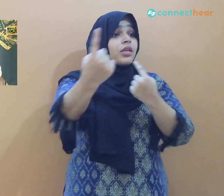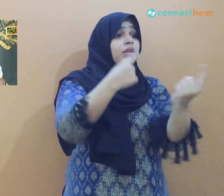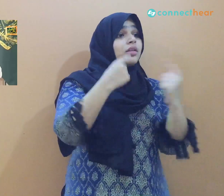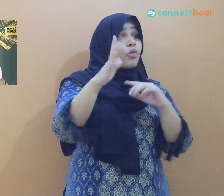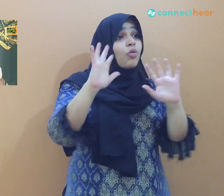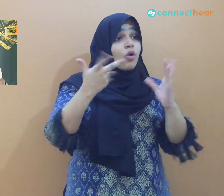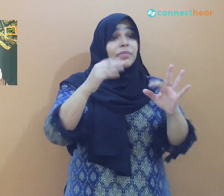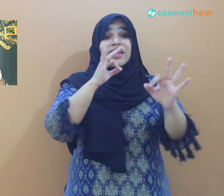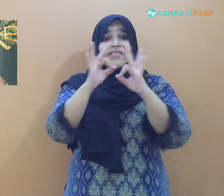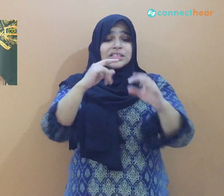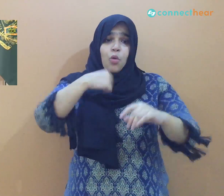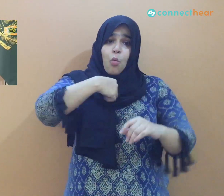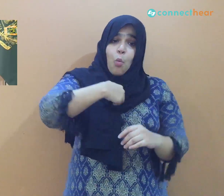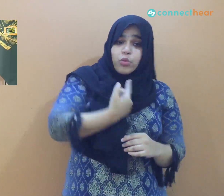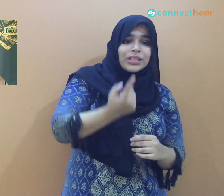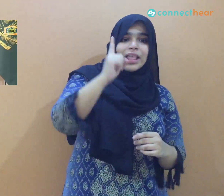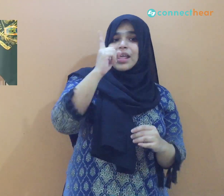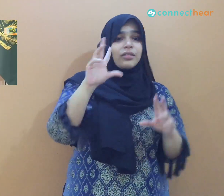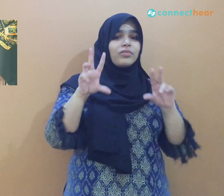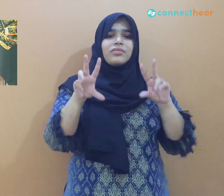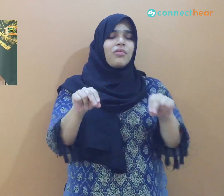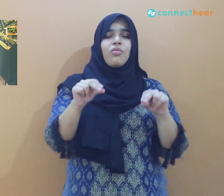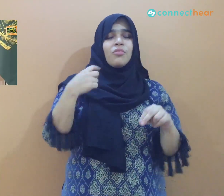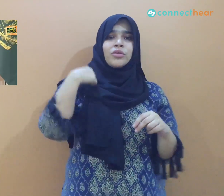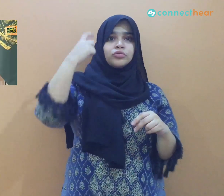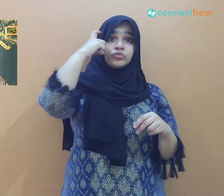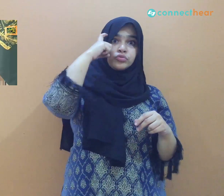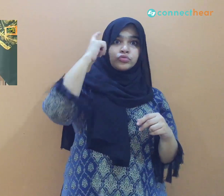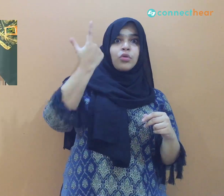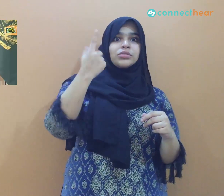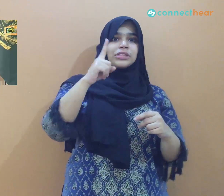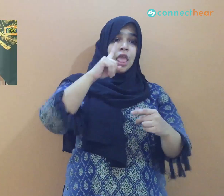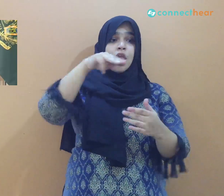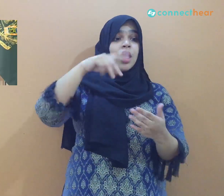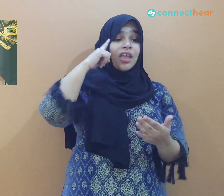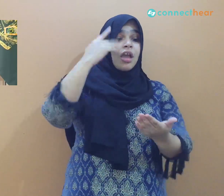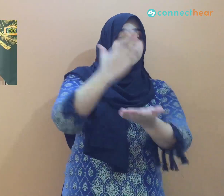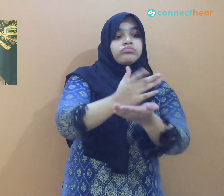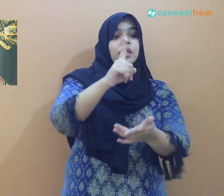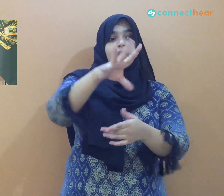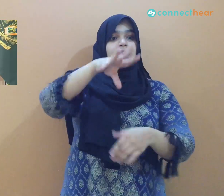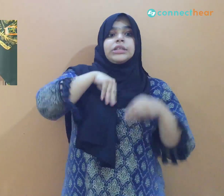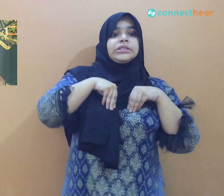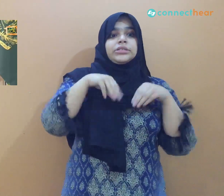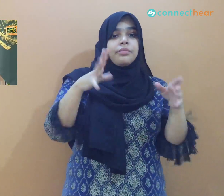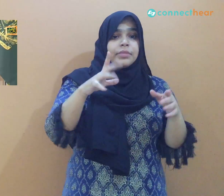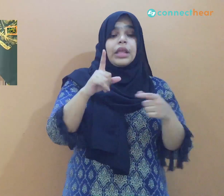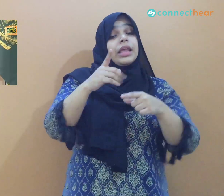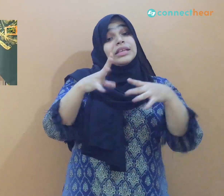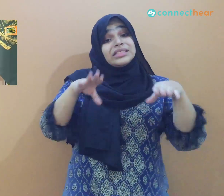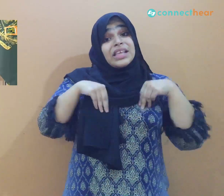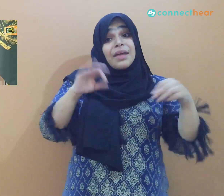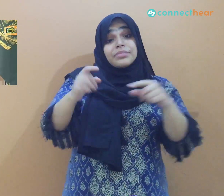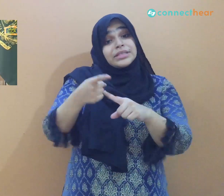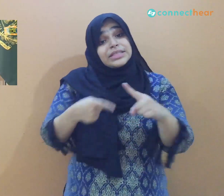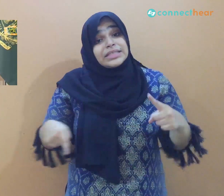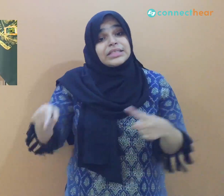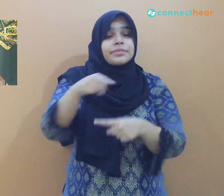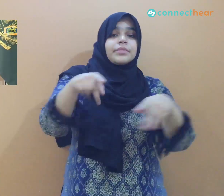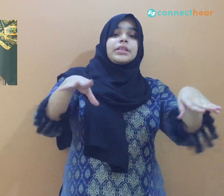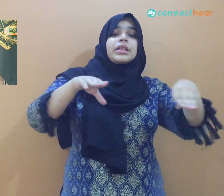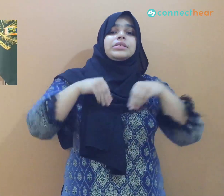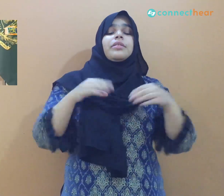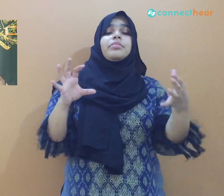یعنی کوئی فیصلہ یہ نہیں کرتے کہ جدھر ہم یہ سمجھیں کہ کوئی ایک صوبہ نہیں مان رہا, تو کنسنسس سے فیصلے ہوتے ہیں. اس لیے ابھی